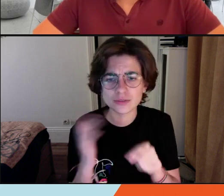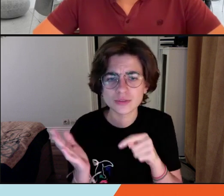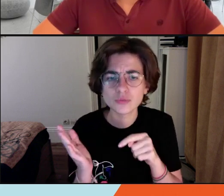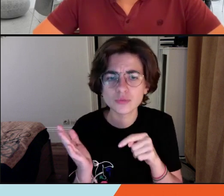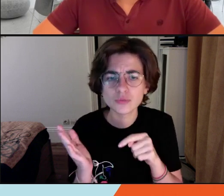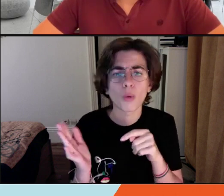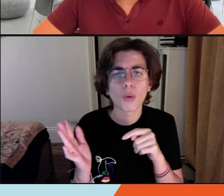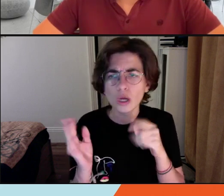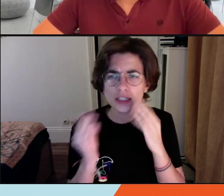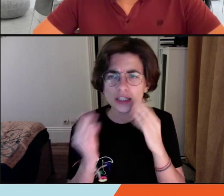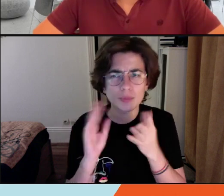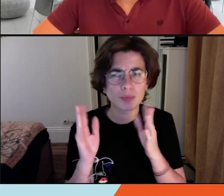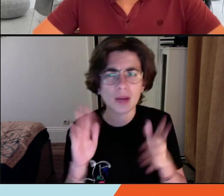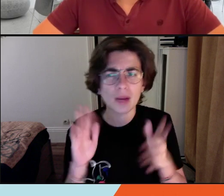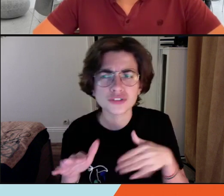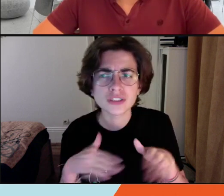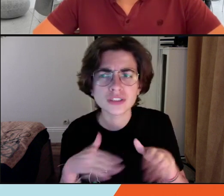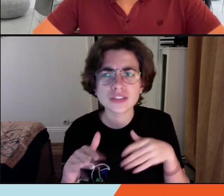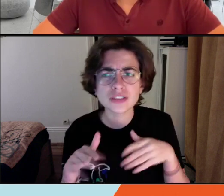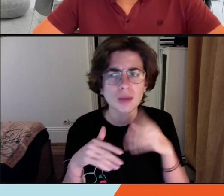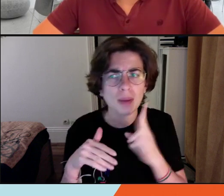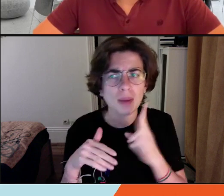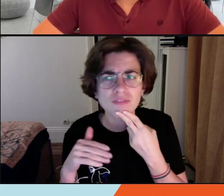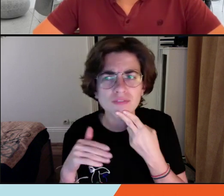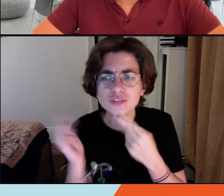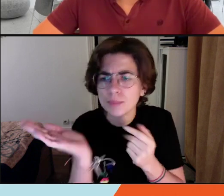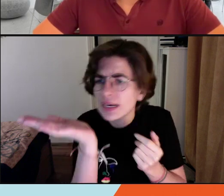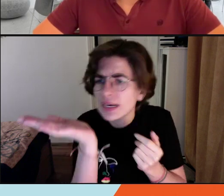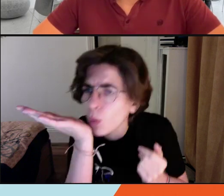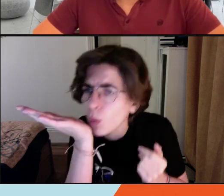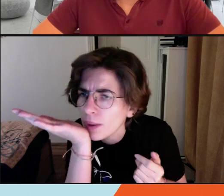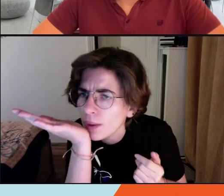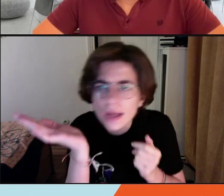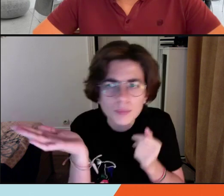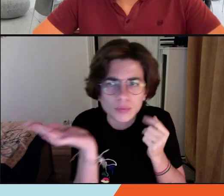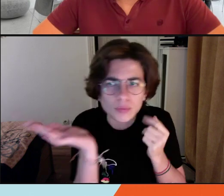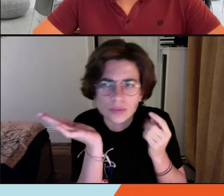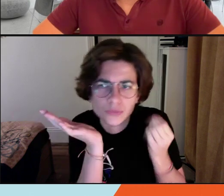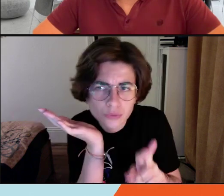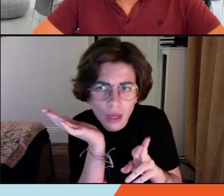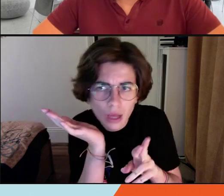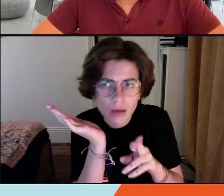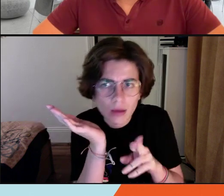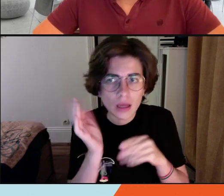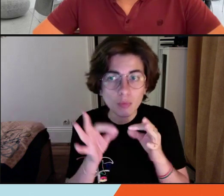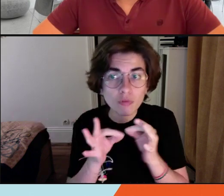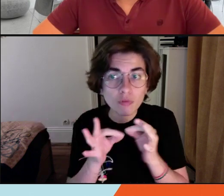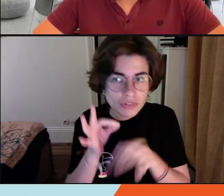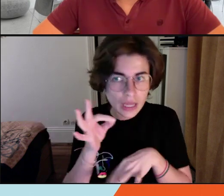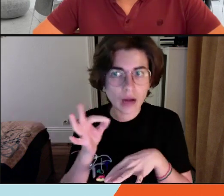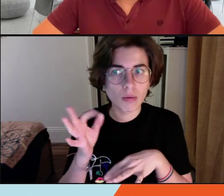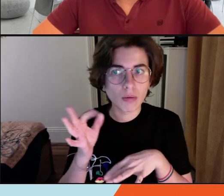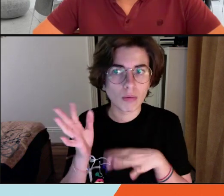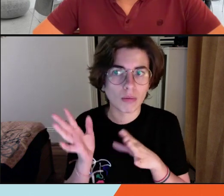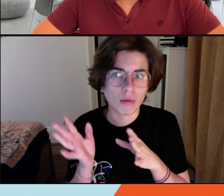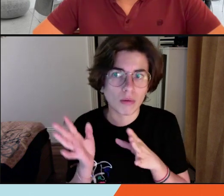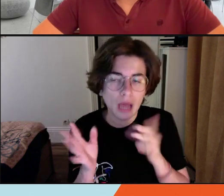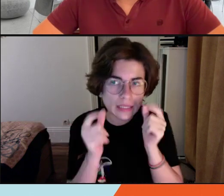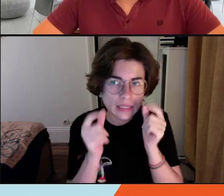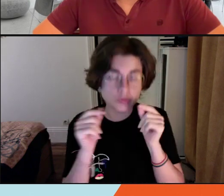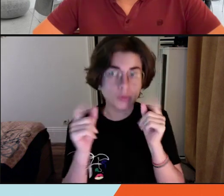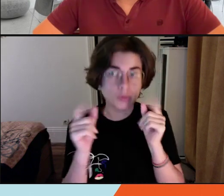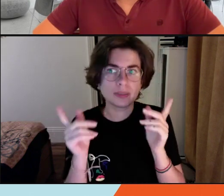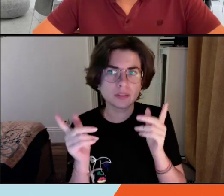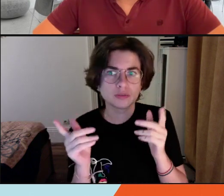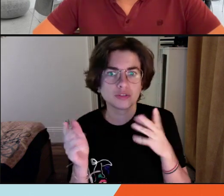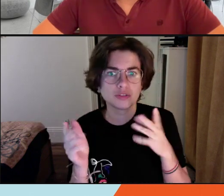bon, ça n'a peut-être pas marché, ce sera pas parfait, j'ai parlé trop près, et tout. Mais au final, elle était surprise